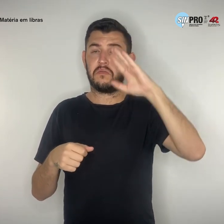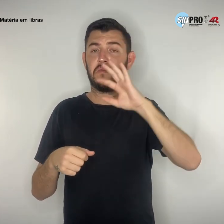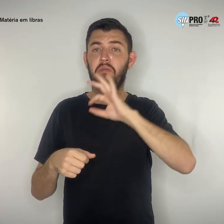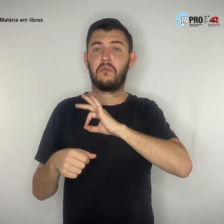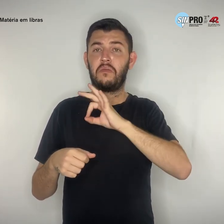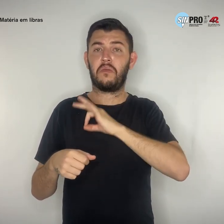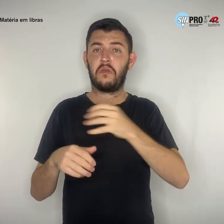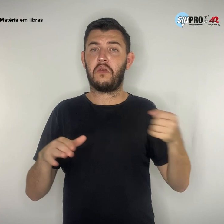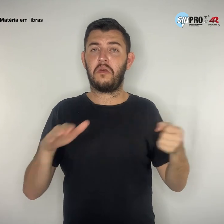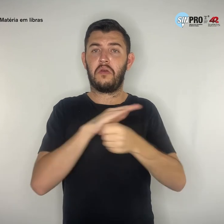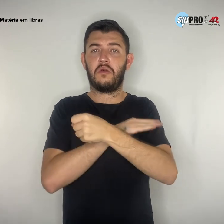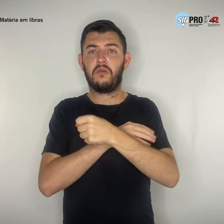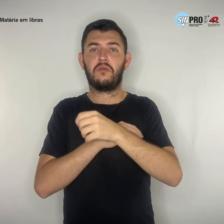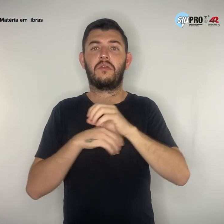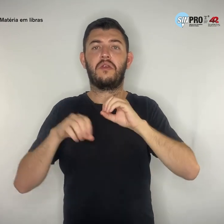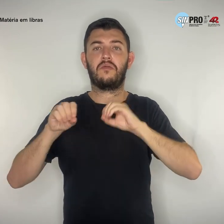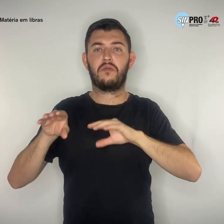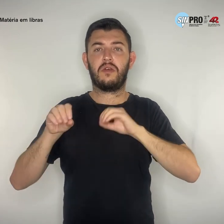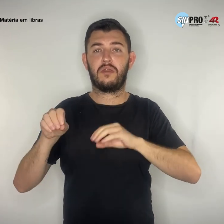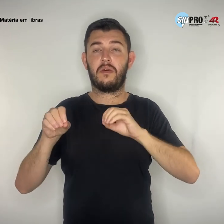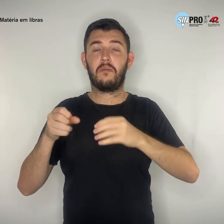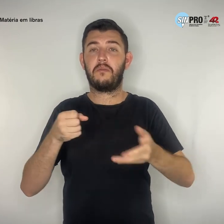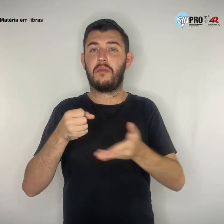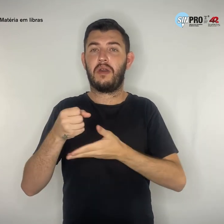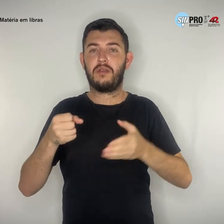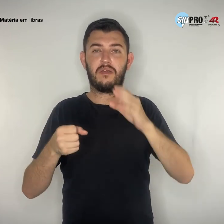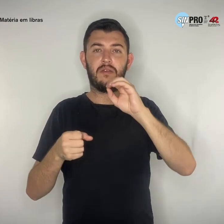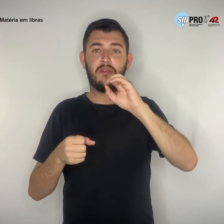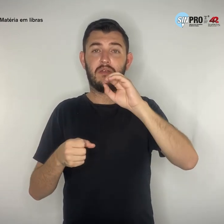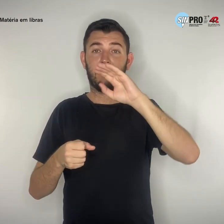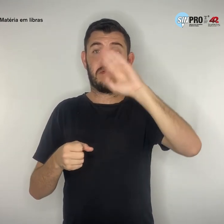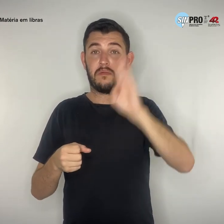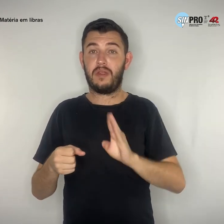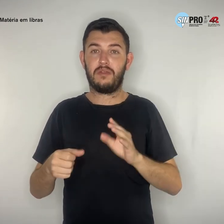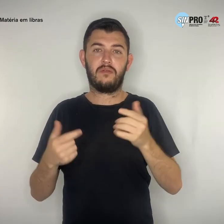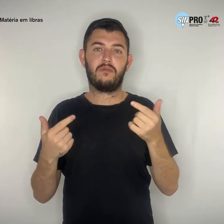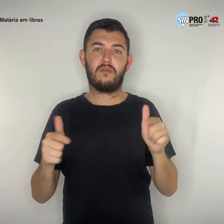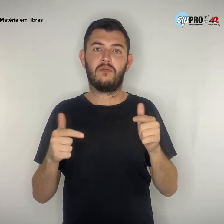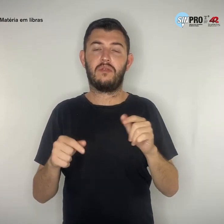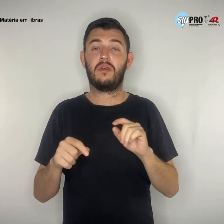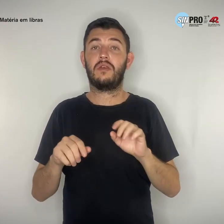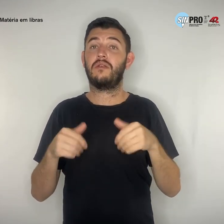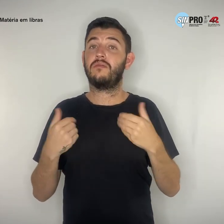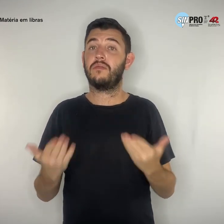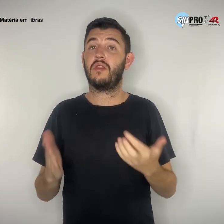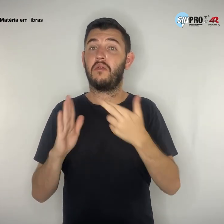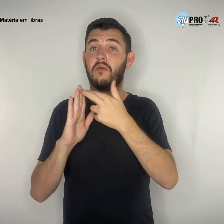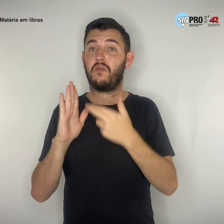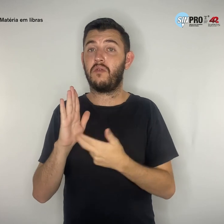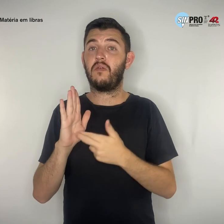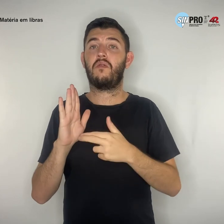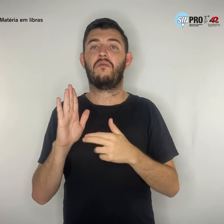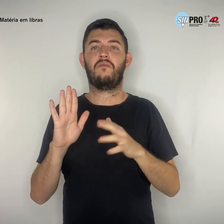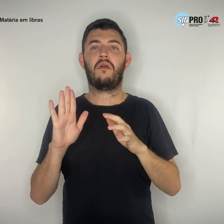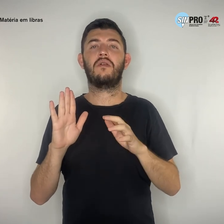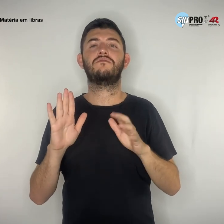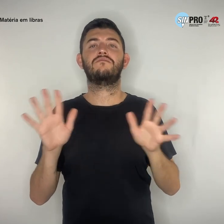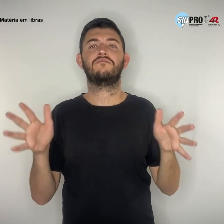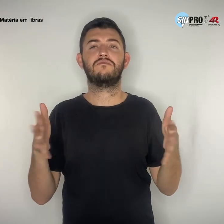desse país. Portanto, há um conflito normativo. No entanto,